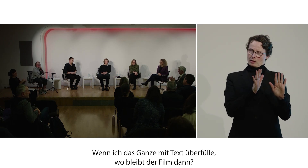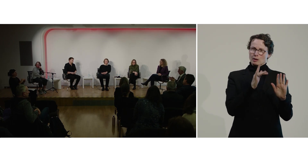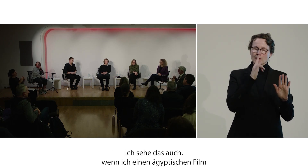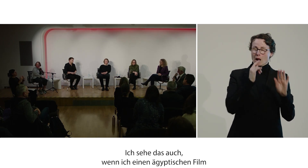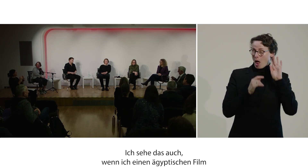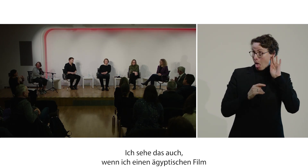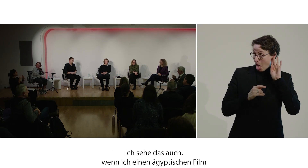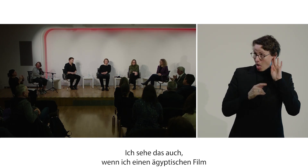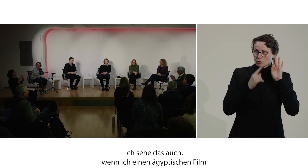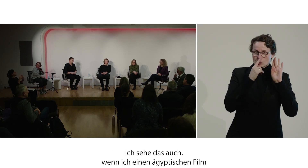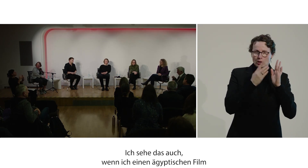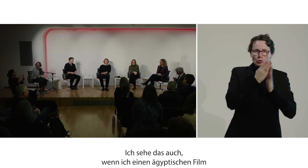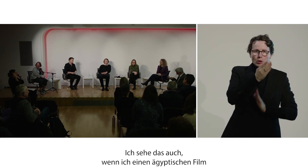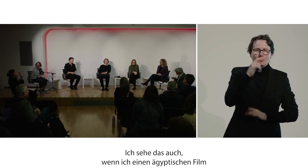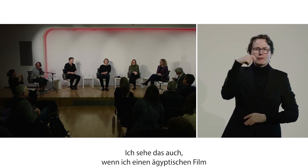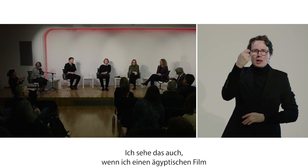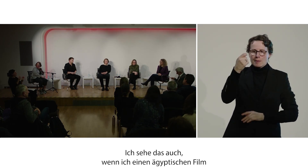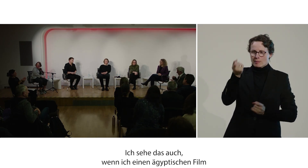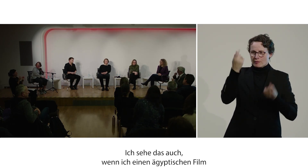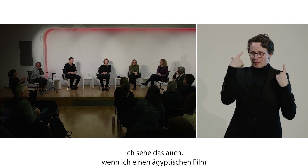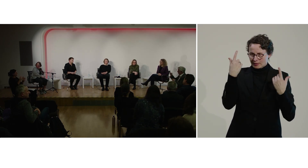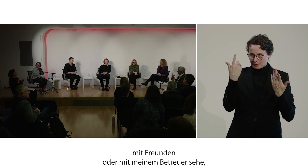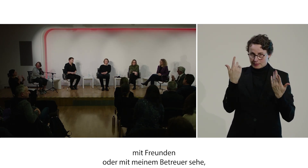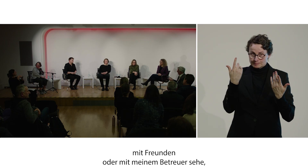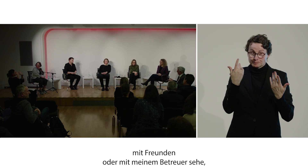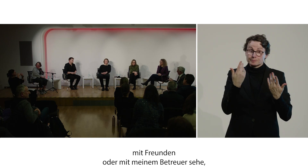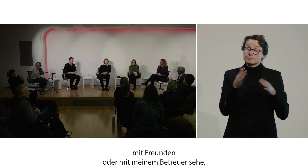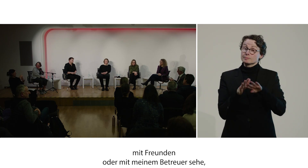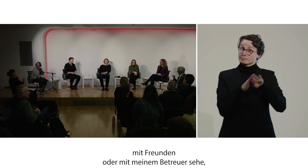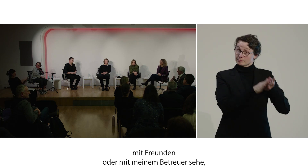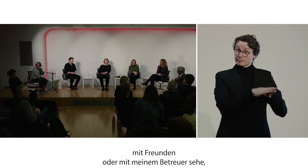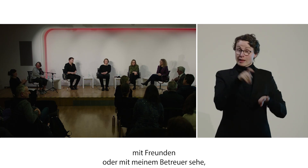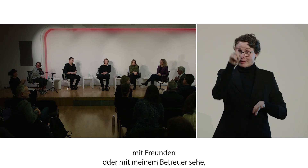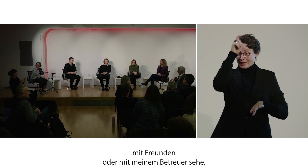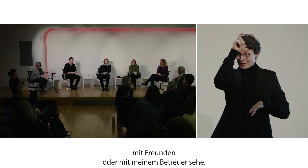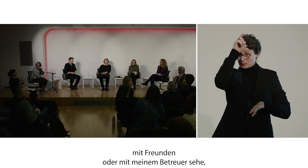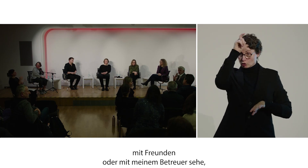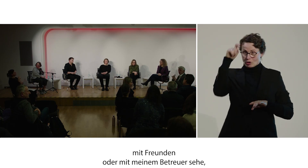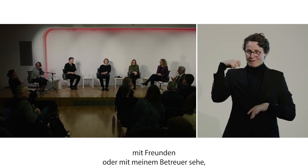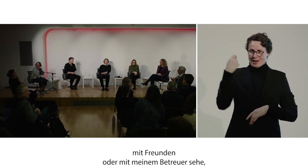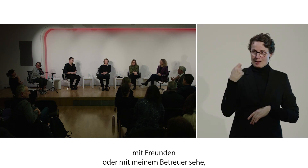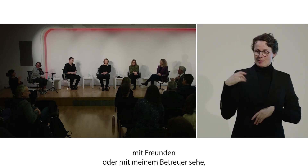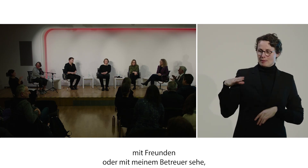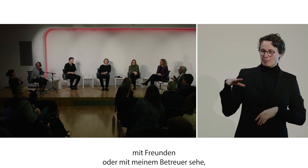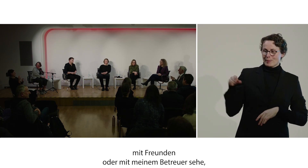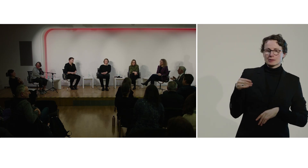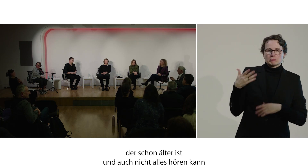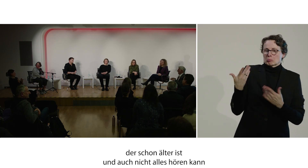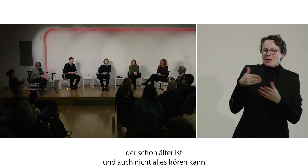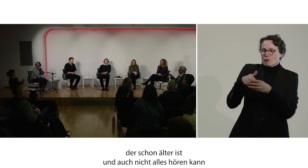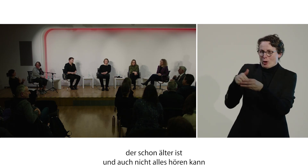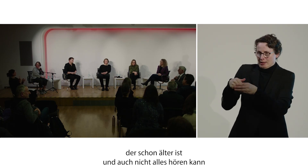dann? Ich sehe das aber auch, wenn ich zum Beispiel einen ägyptischen Film mit Freunden oder mit meinem Betreuer zum Beispiel sehe,